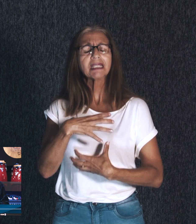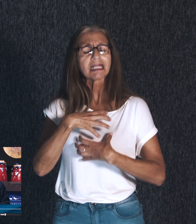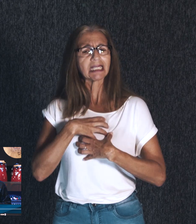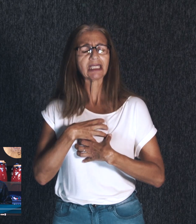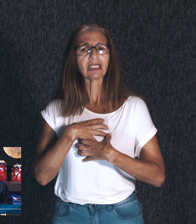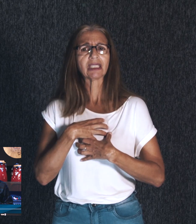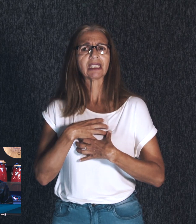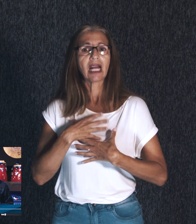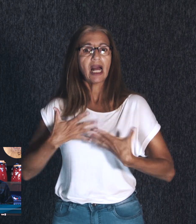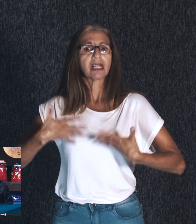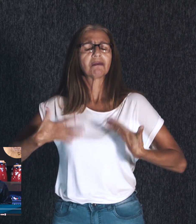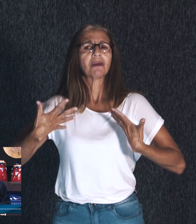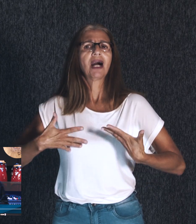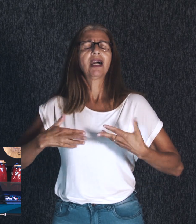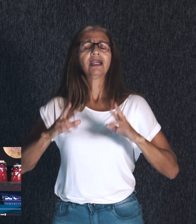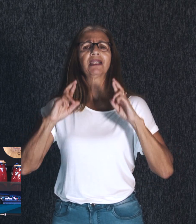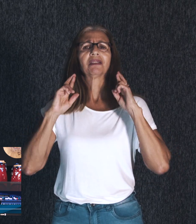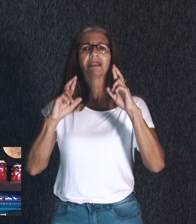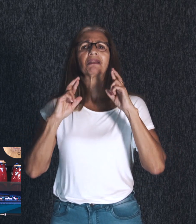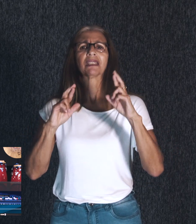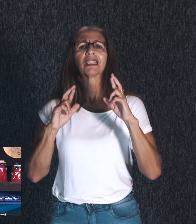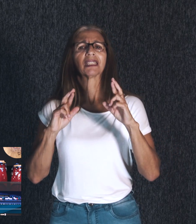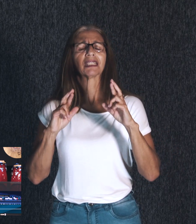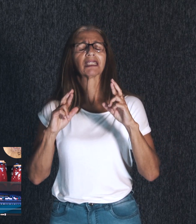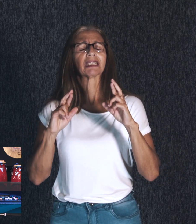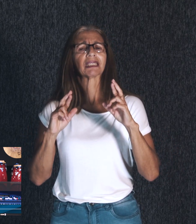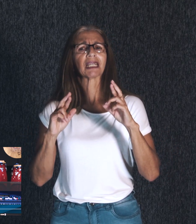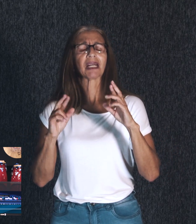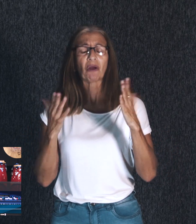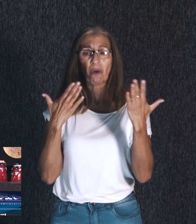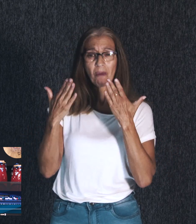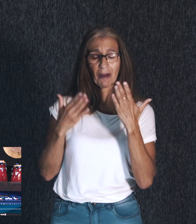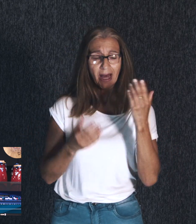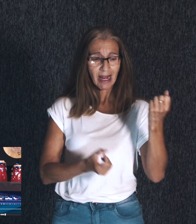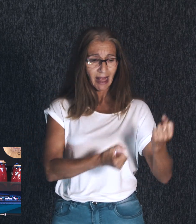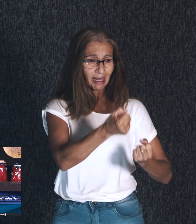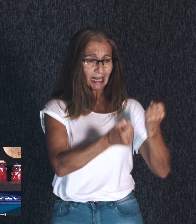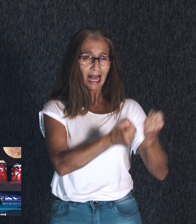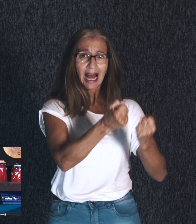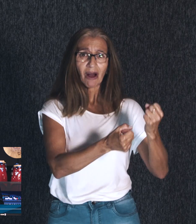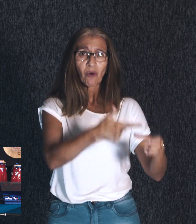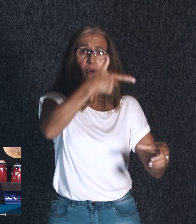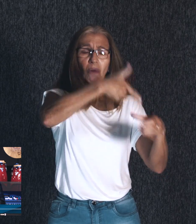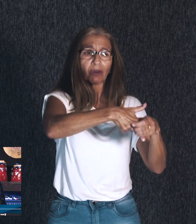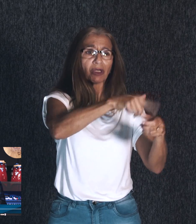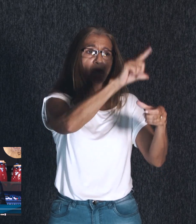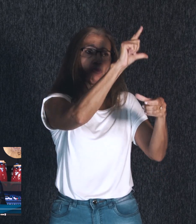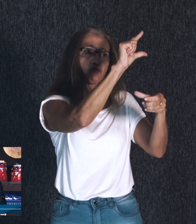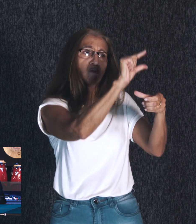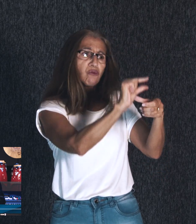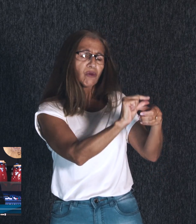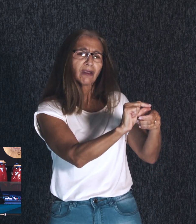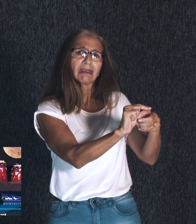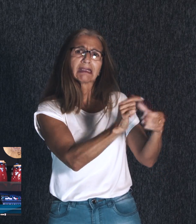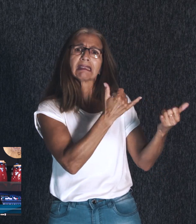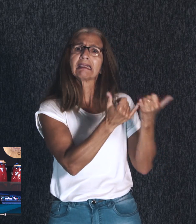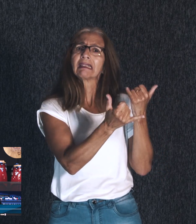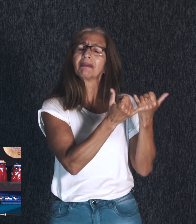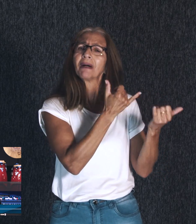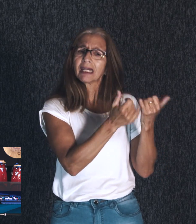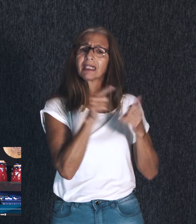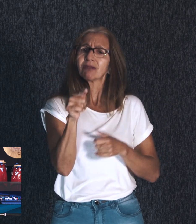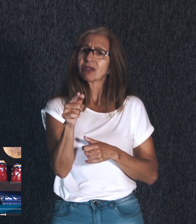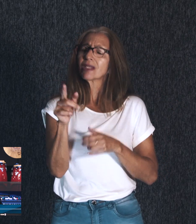se sentindo com um tanque vazio. Começamos o ano agora. E você já está se sentindo assim,